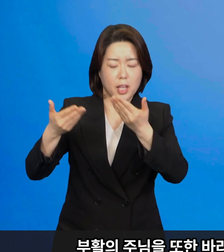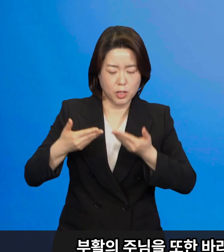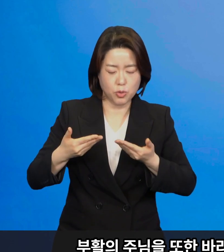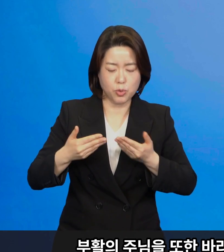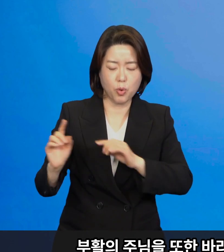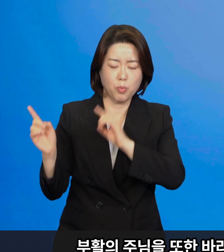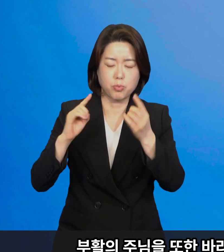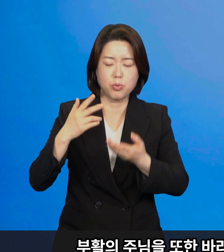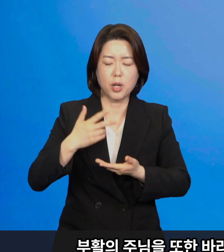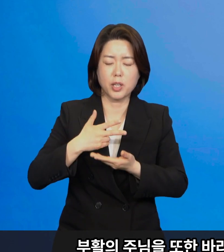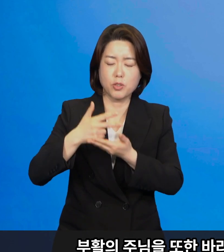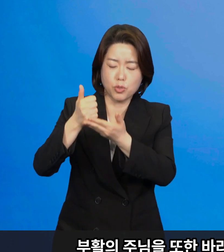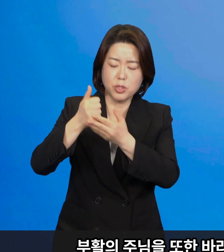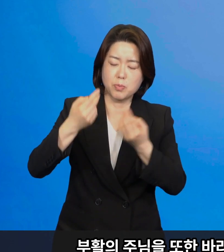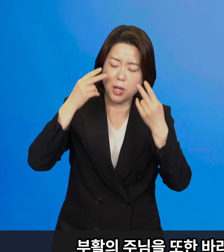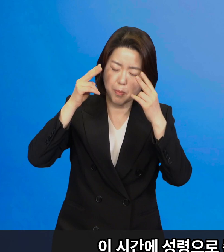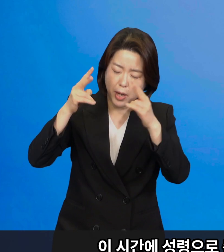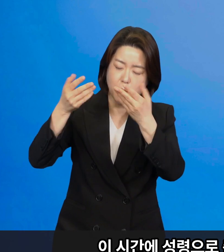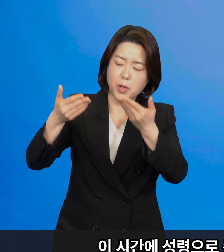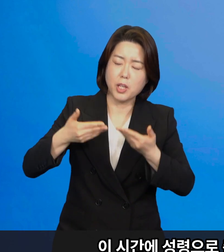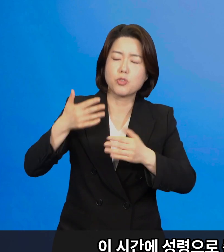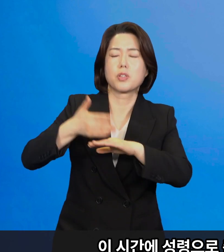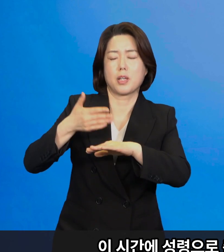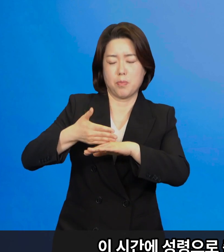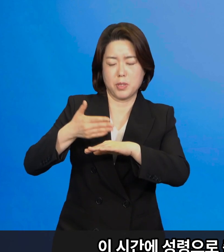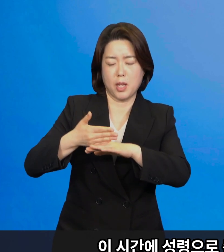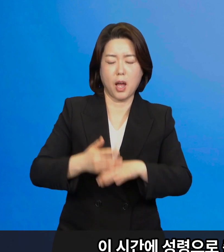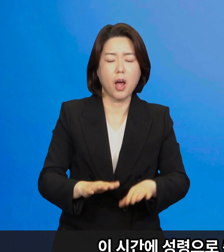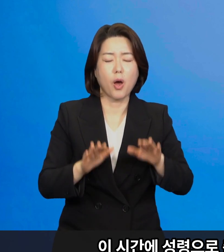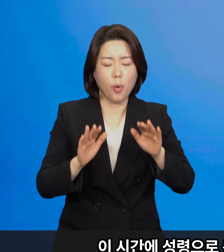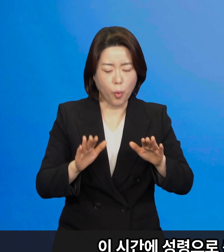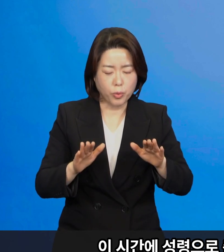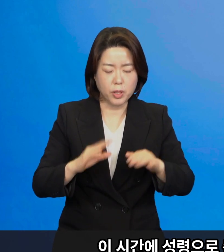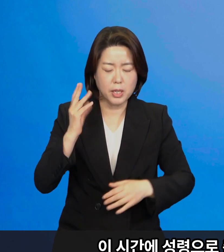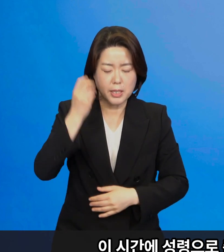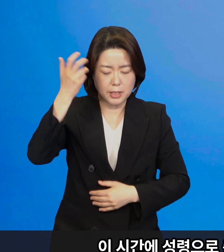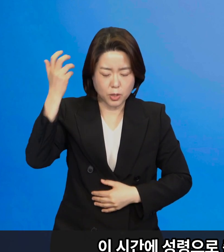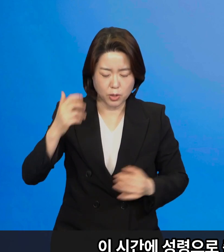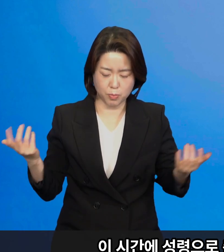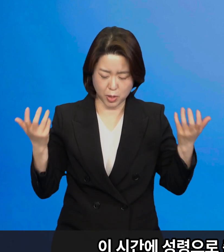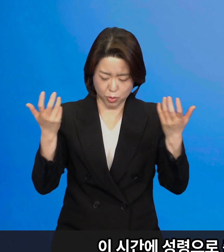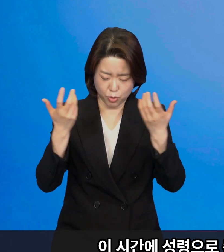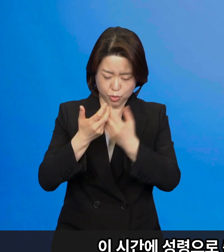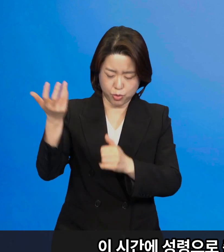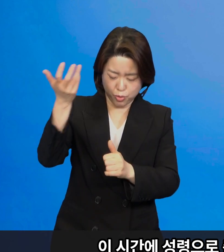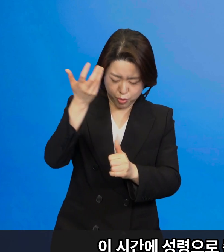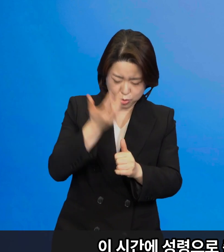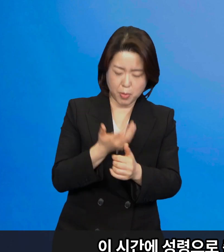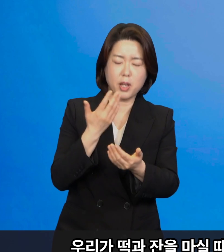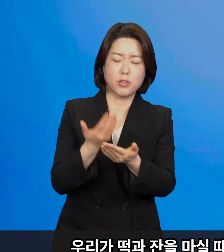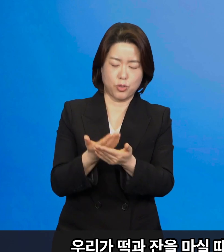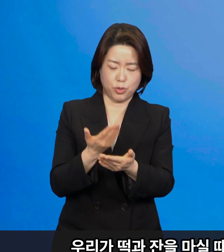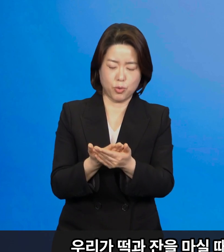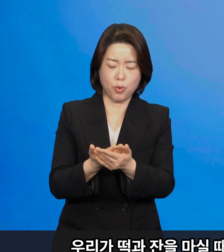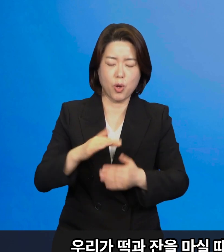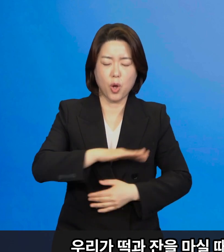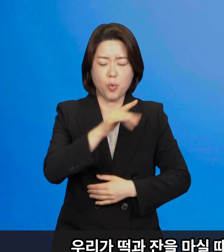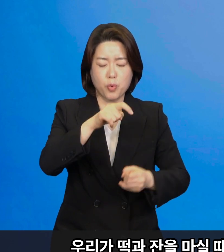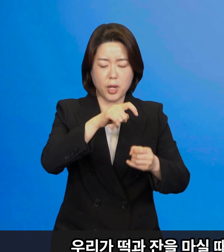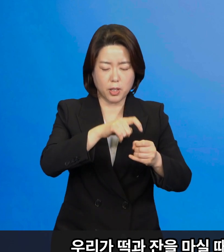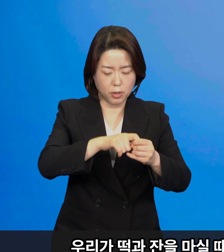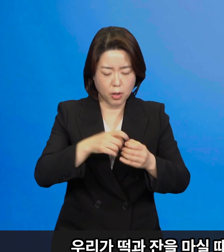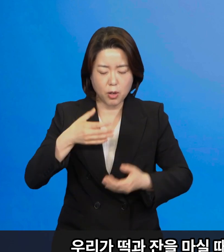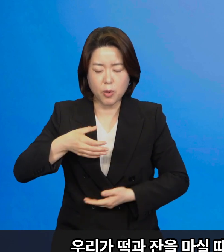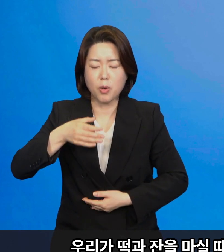또한 바라보게 하심에 감사드립니다. 이 시간에 성령으로 충만하게 임하여 주셔서 우리가 떡과 잔을